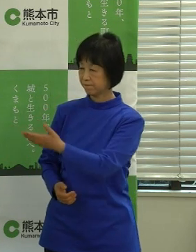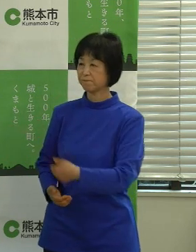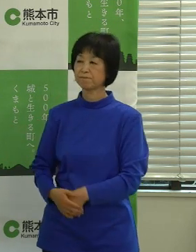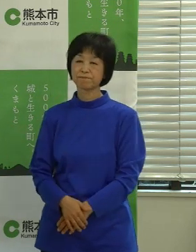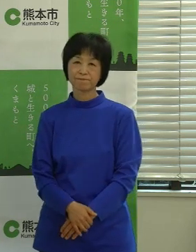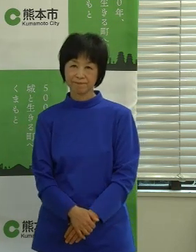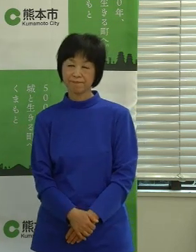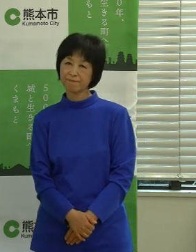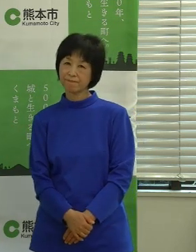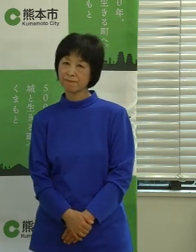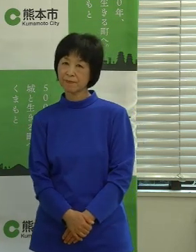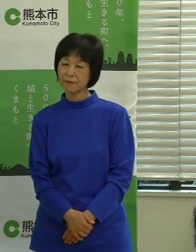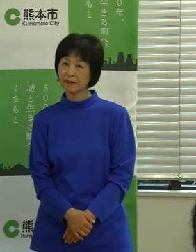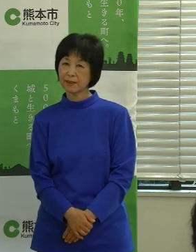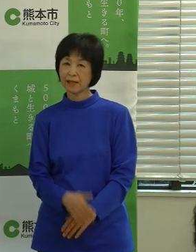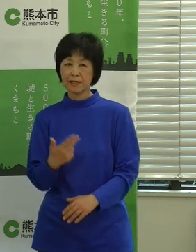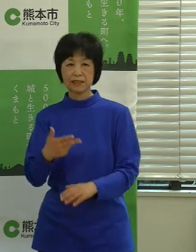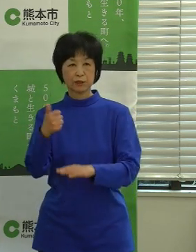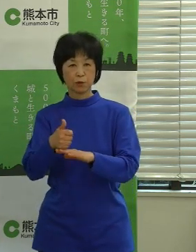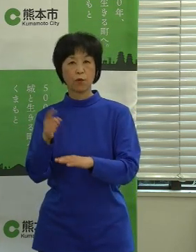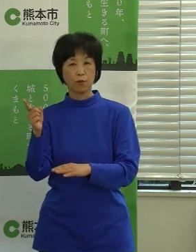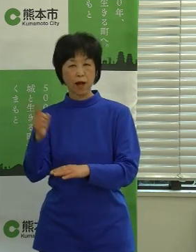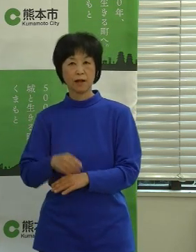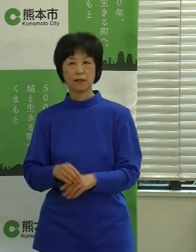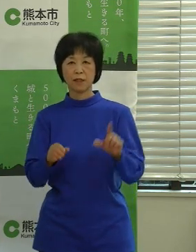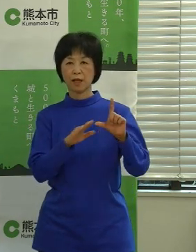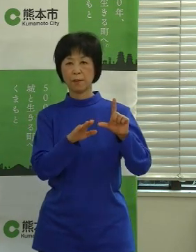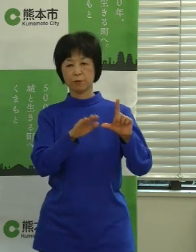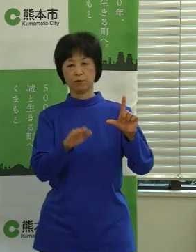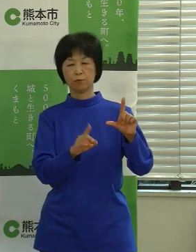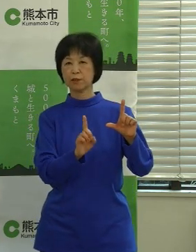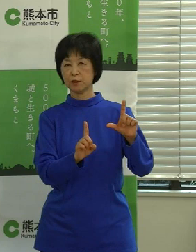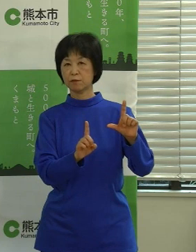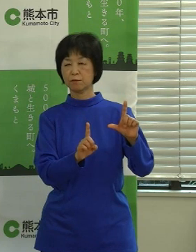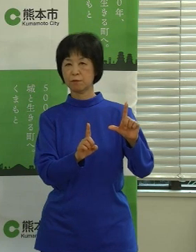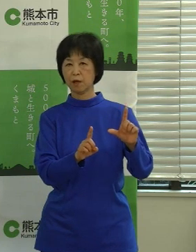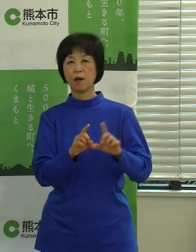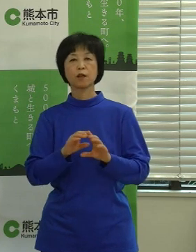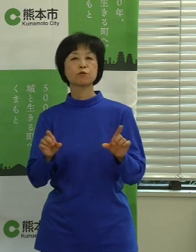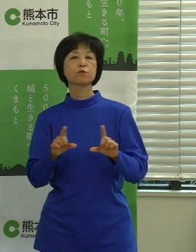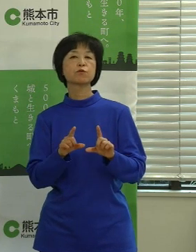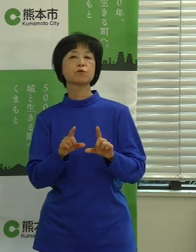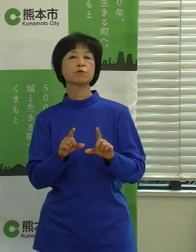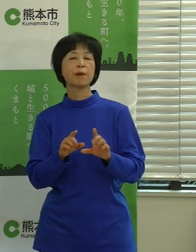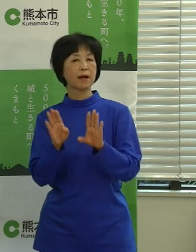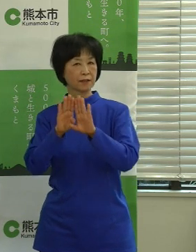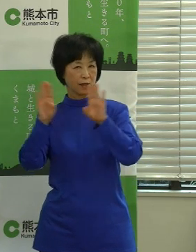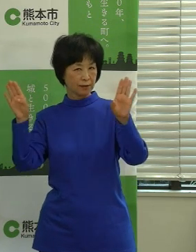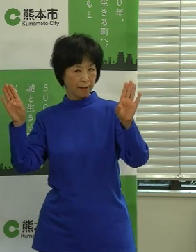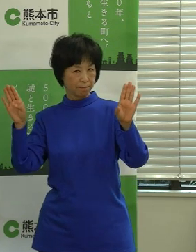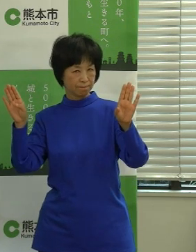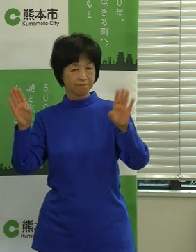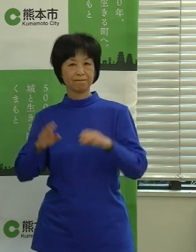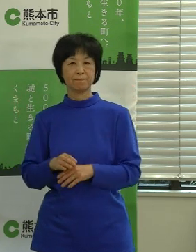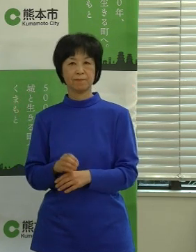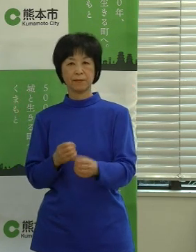今のところで市長がレベル1になれば通常通りに開園っておっしゃったんです